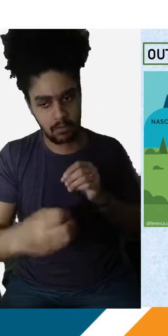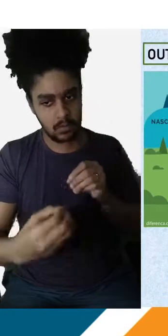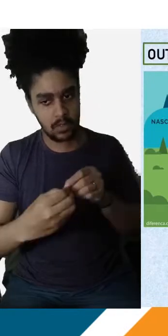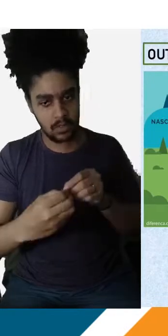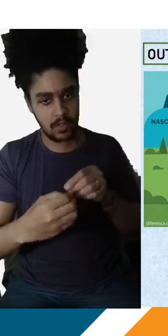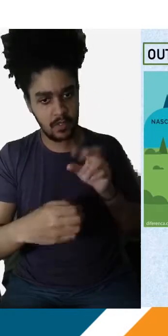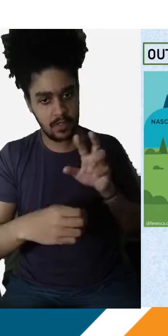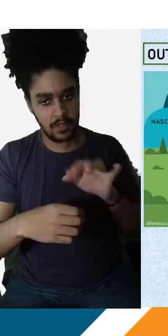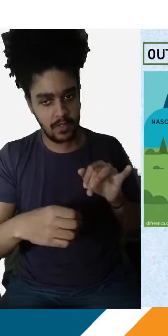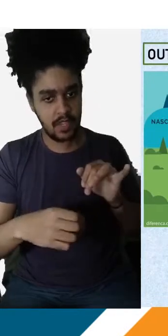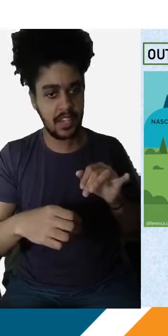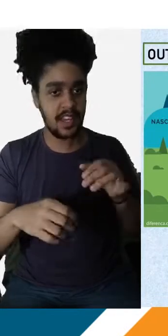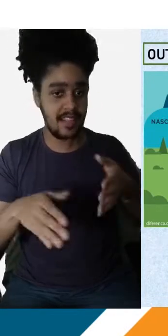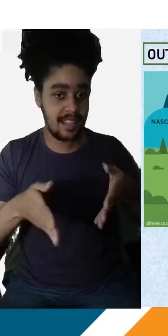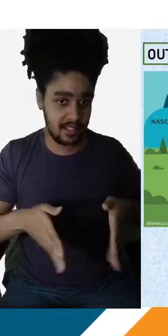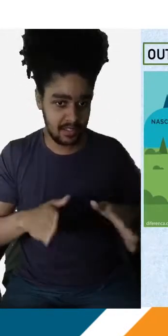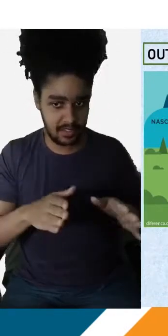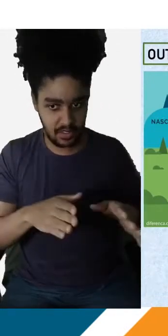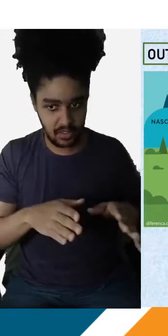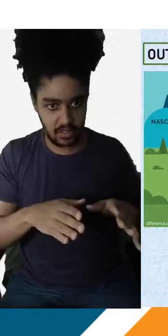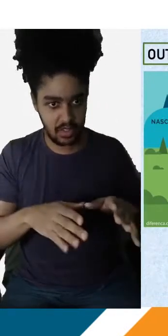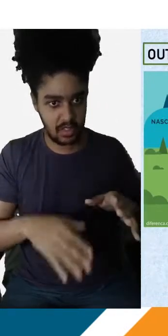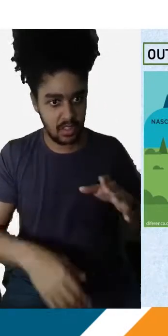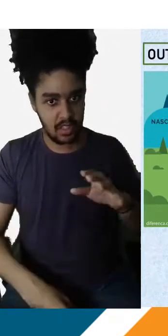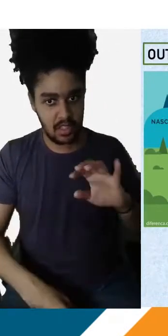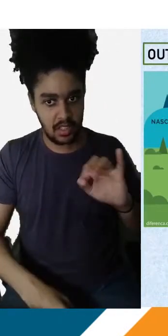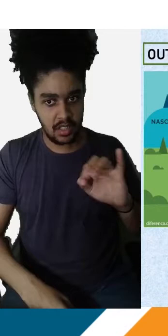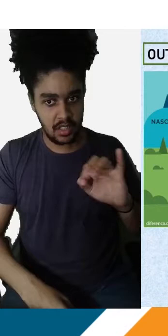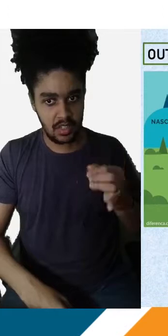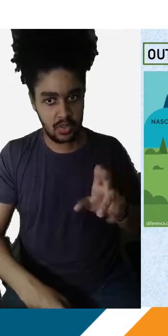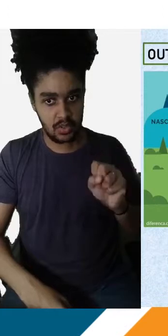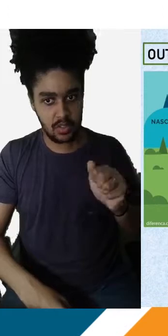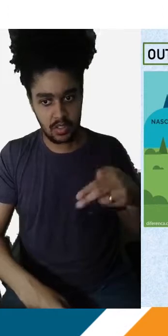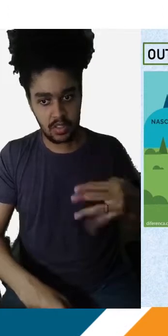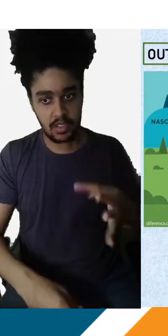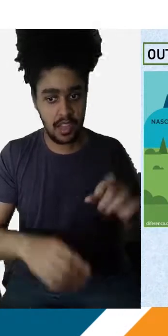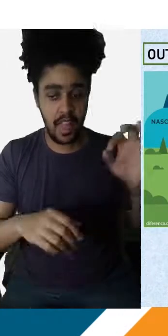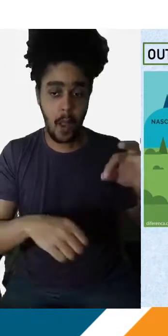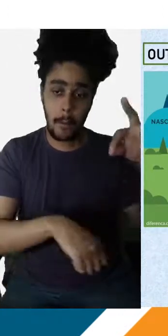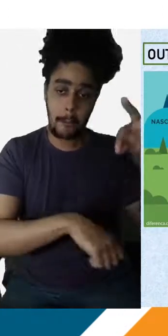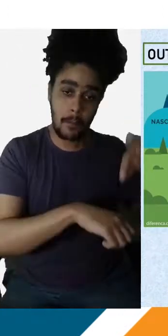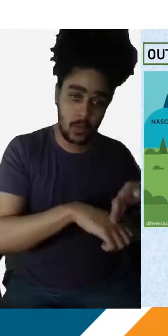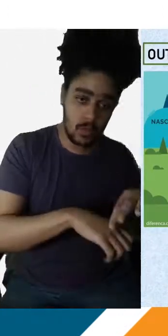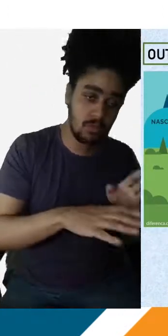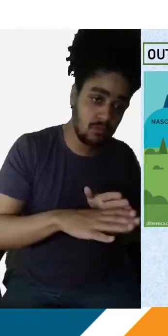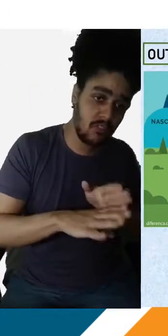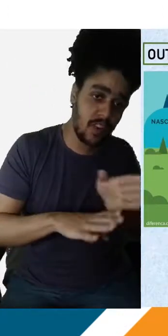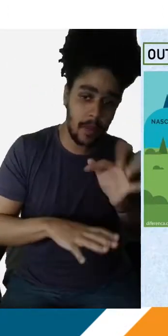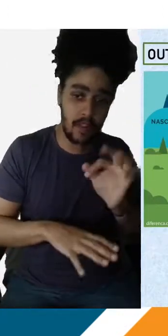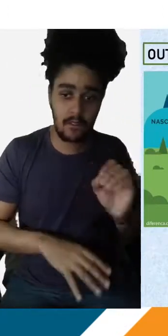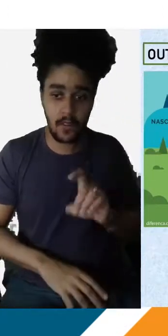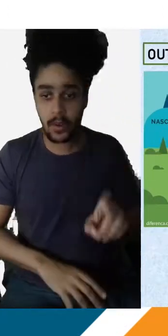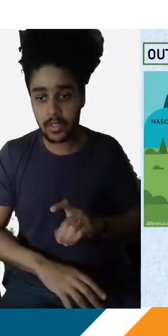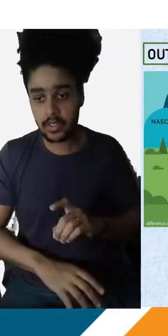em direção à nascente. Já a jusante, ao contrário, é um ponto que está em direção à foz. E nós já vimos